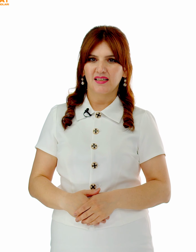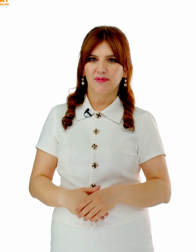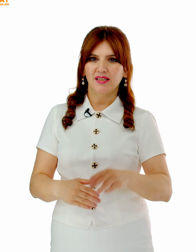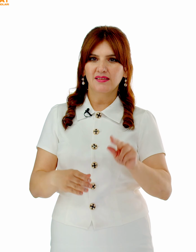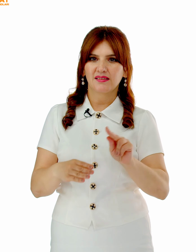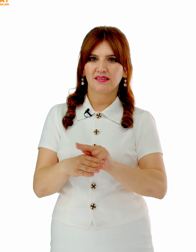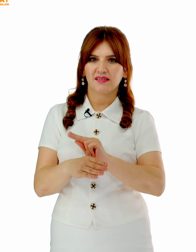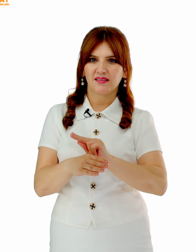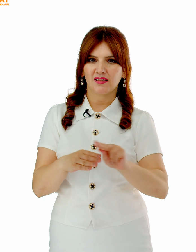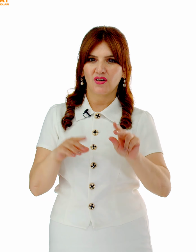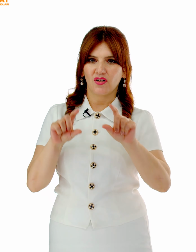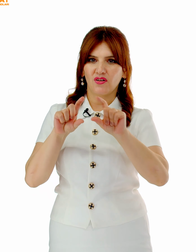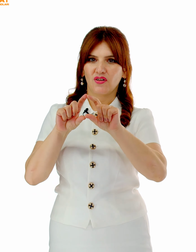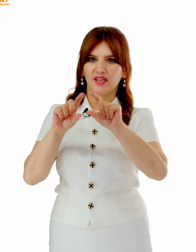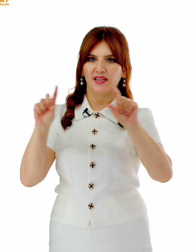Qaytaraman. Dorixona.